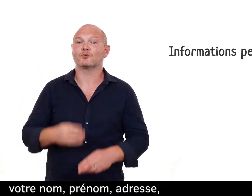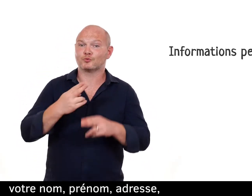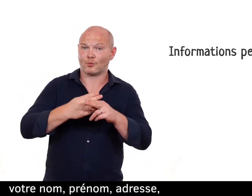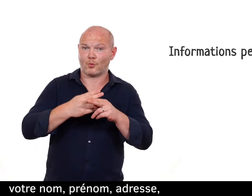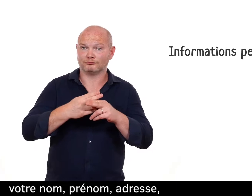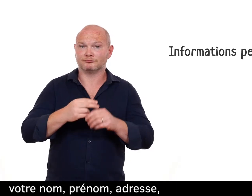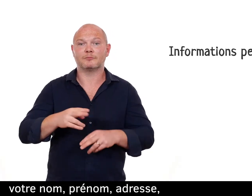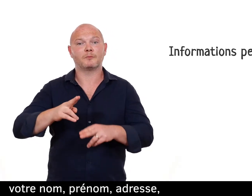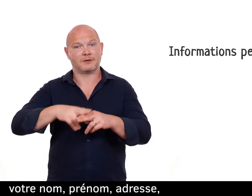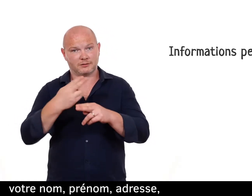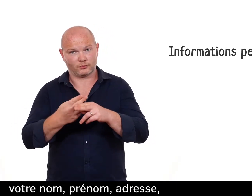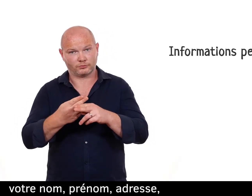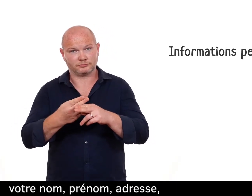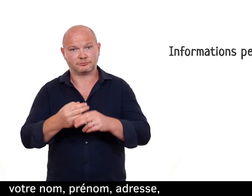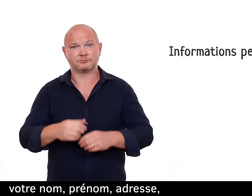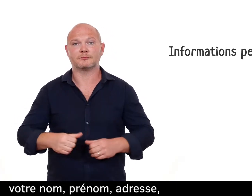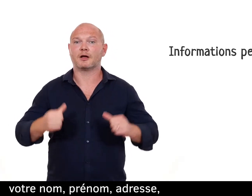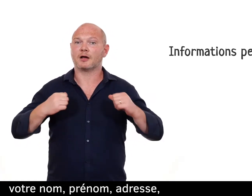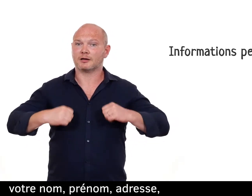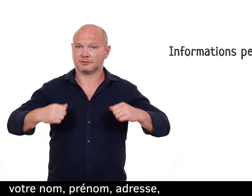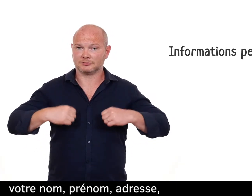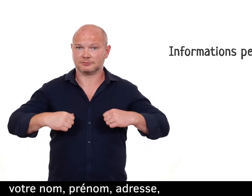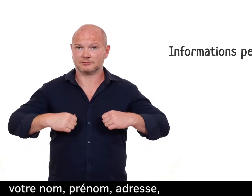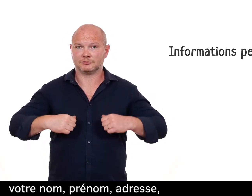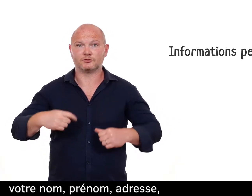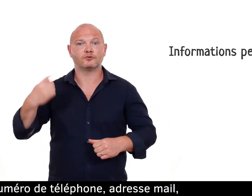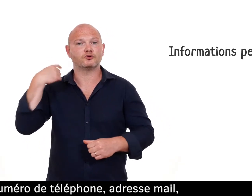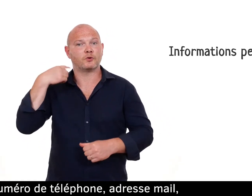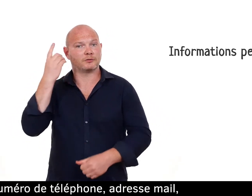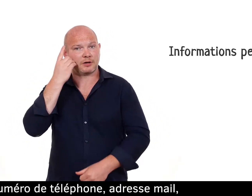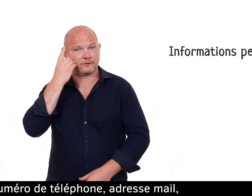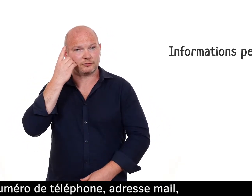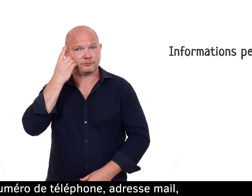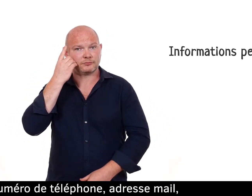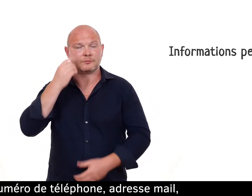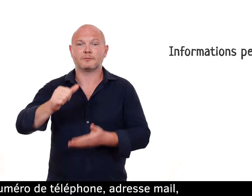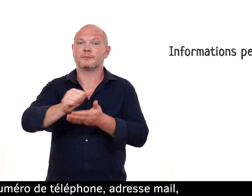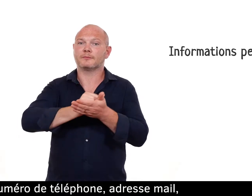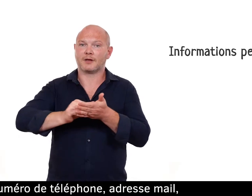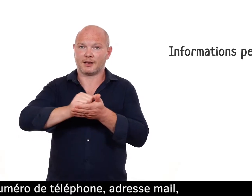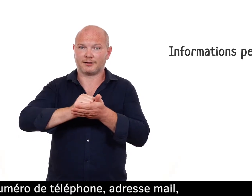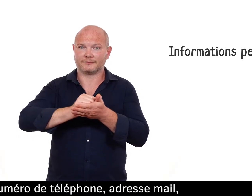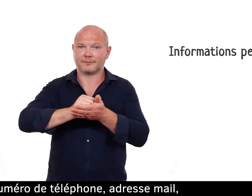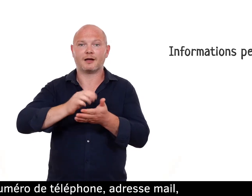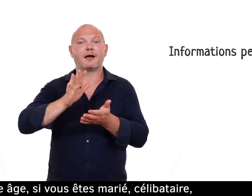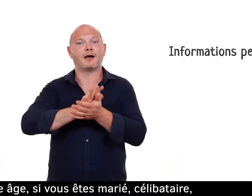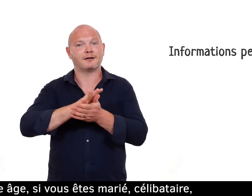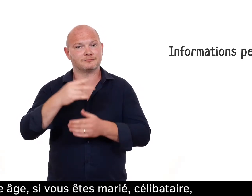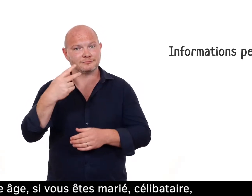Votre nom, prénom, adresse, numéro de téléphone, adresse mail, votre